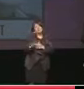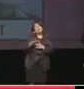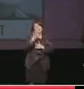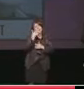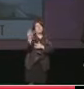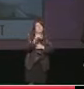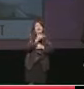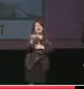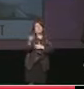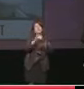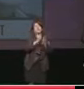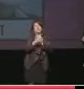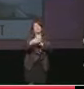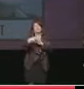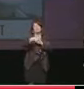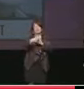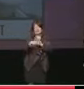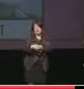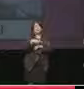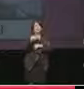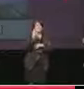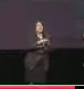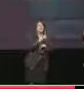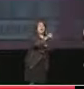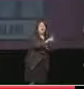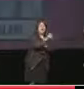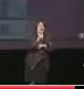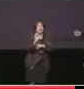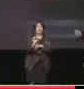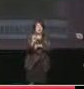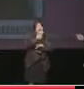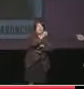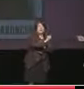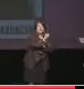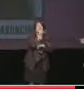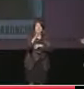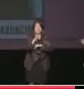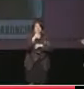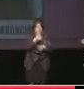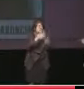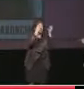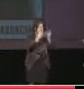appunto anche un film e poi Le Ortolani Alessandro Baronciani e tanti altri